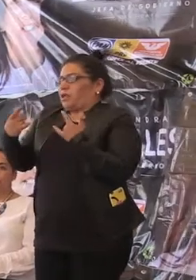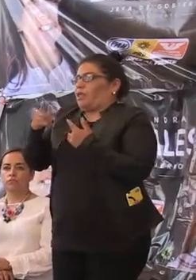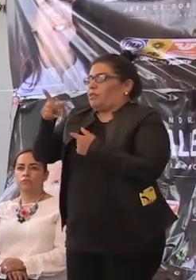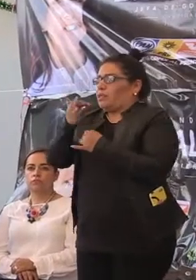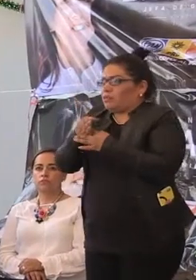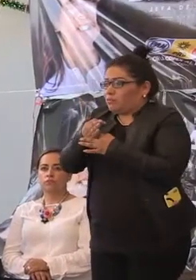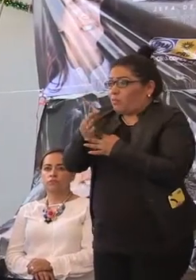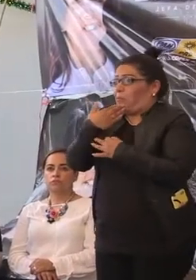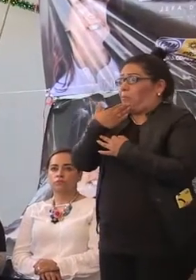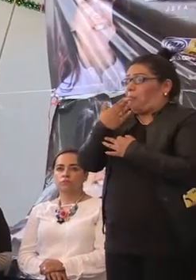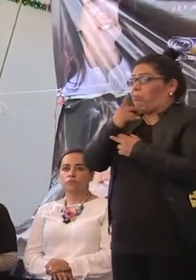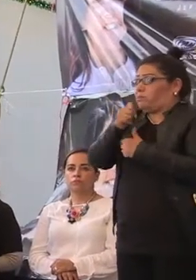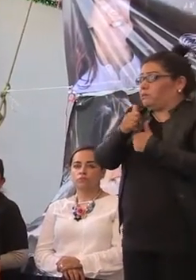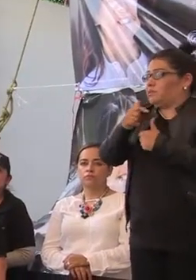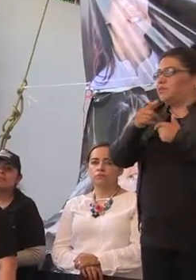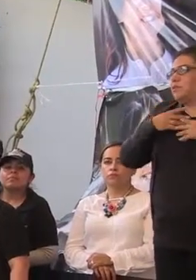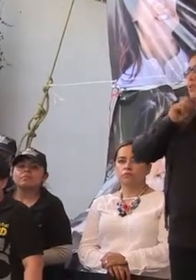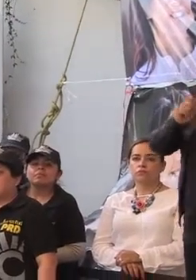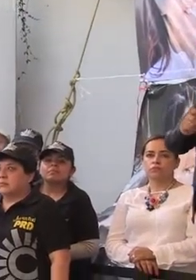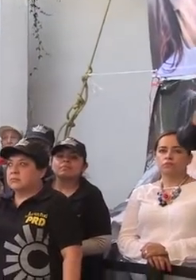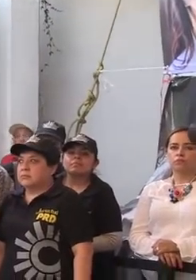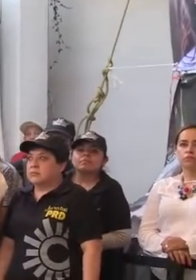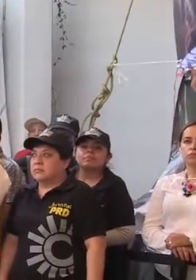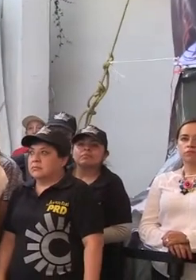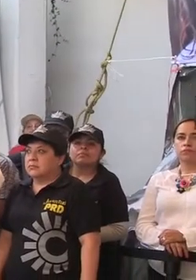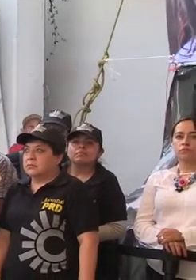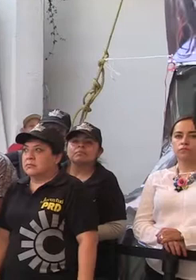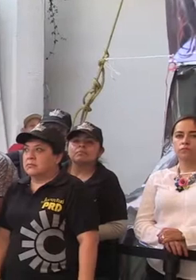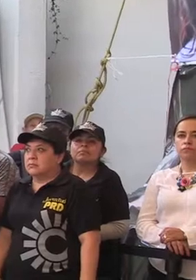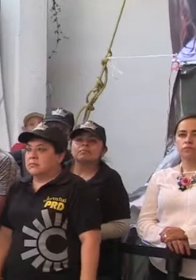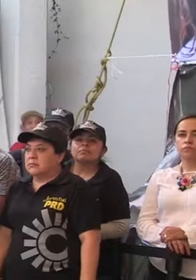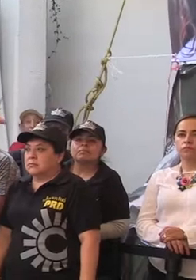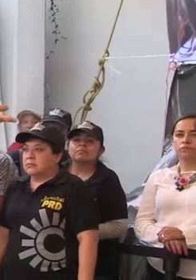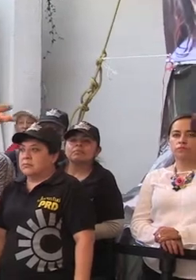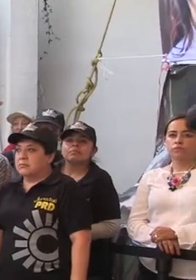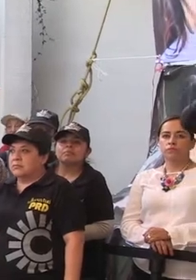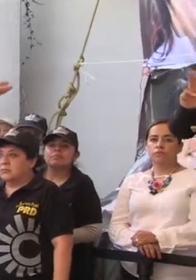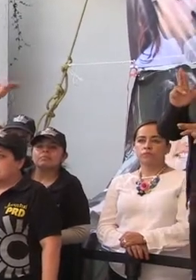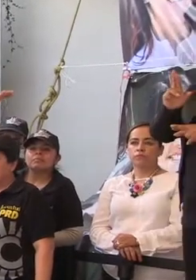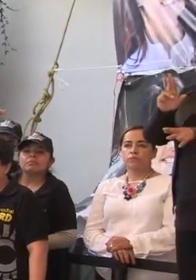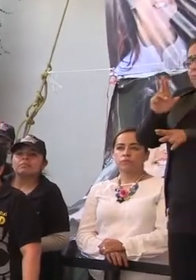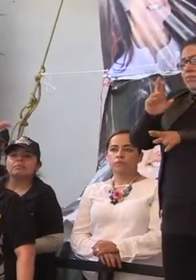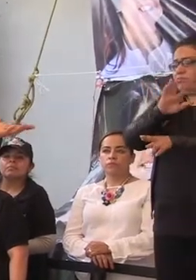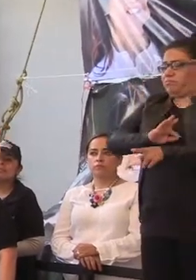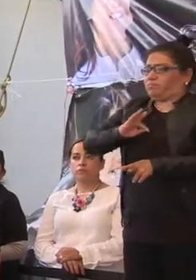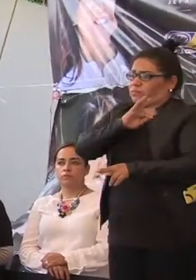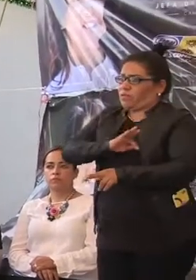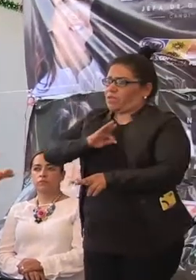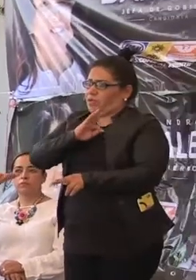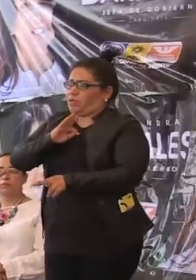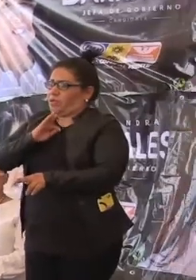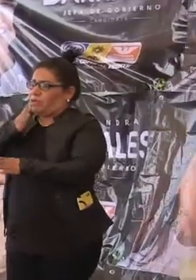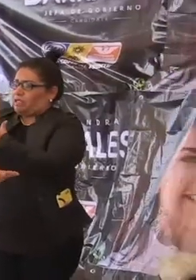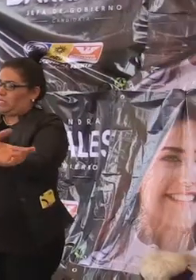que Morena gobierna muy bien, que cuando llegan no hay problemas, que todo lo resuelven, que todo es felicidad y